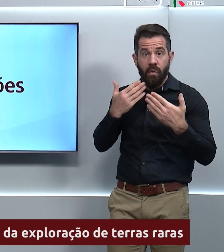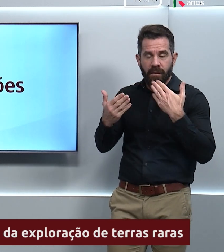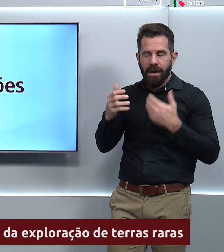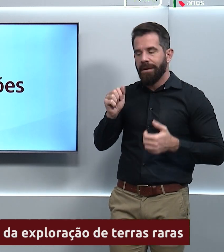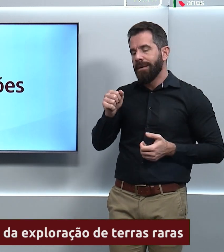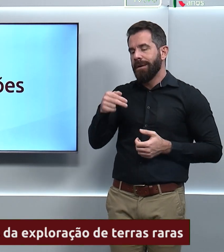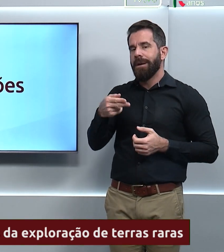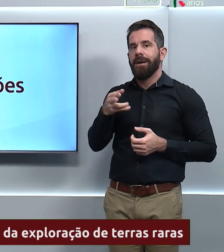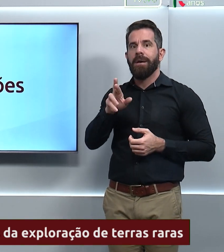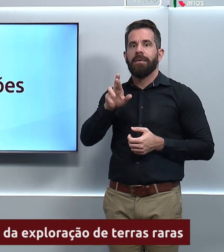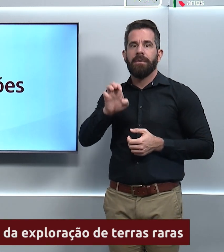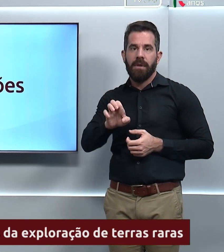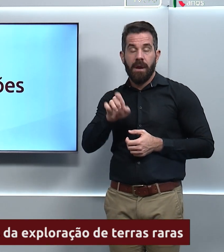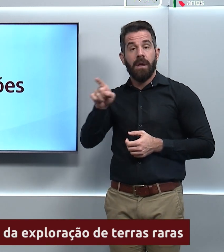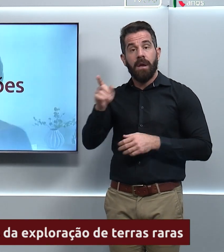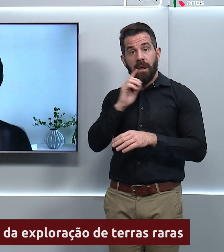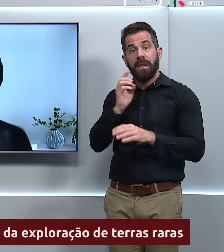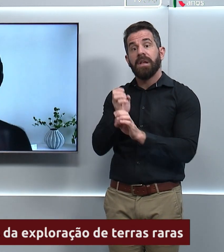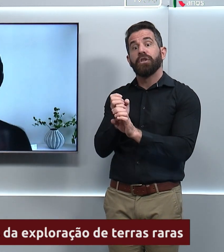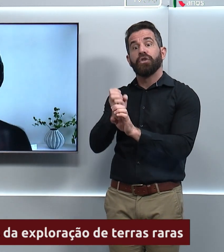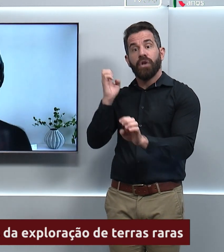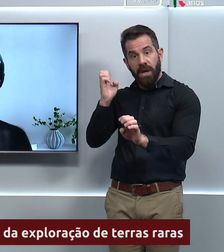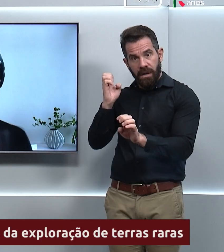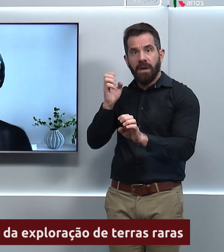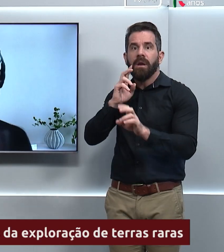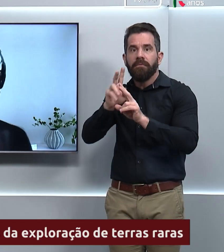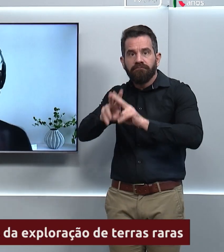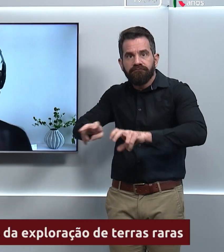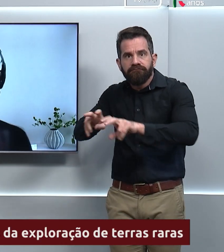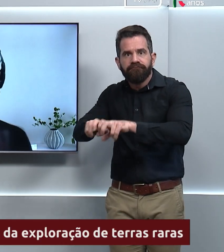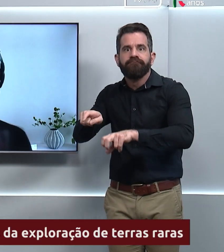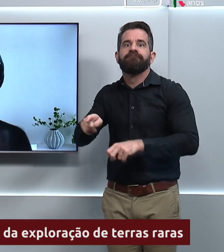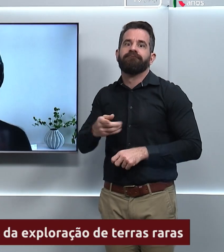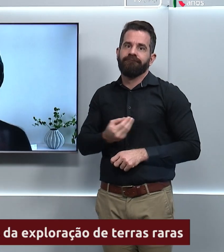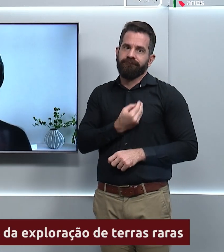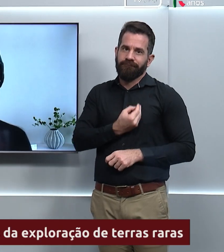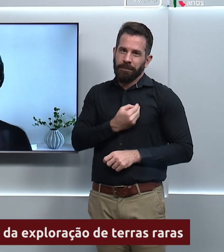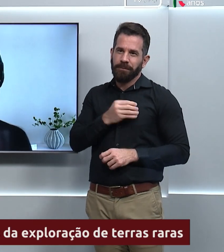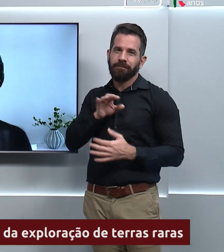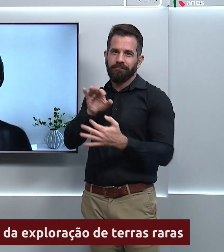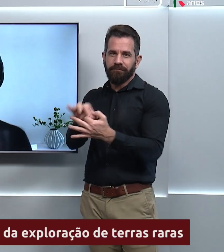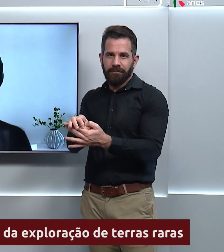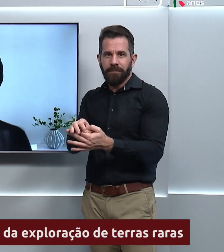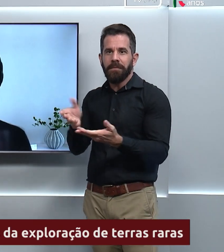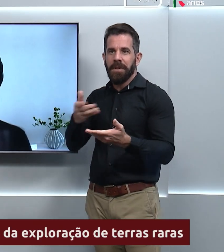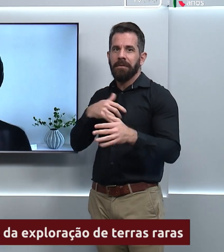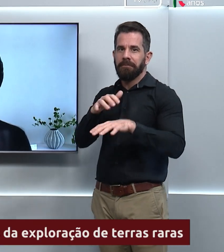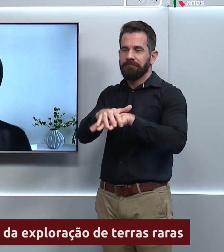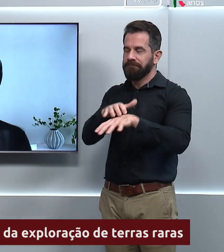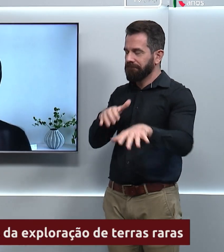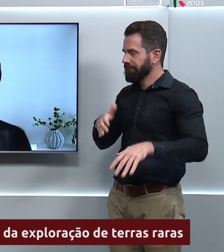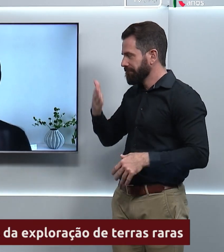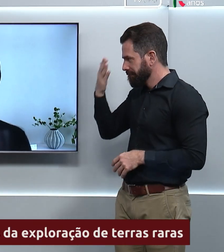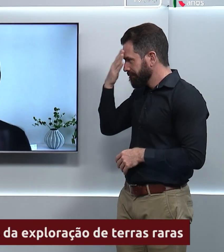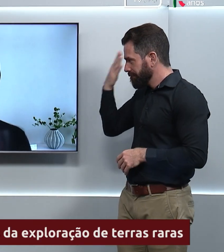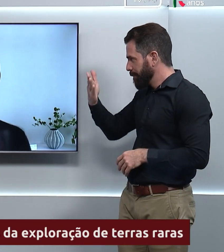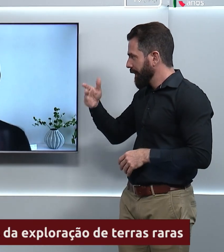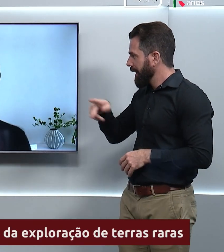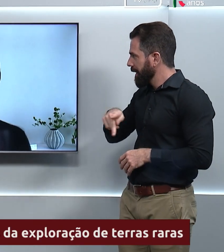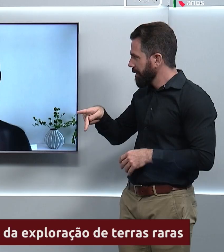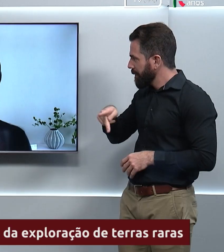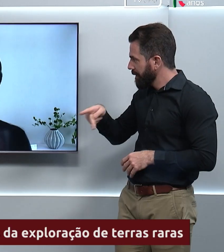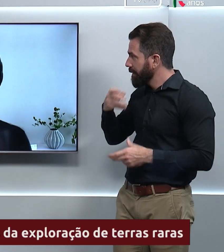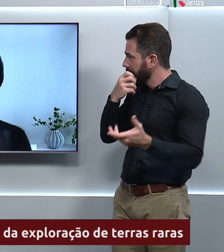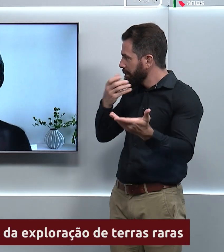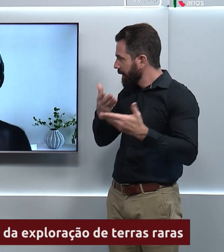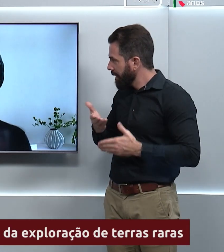com o André Silva, que é engenheiro de Minas e já aparece aqui de forma remota para conversar com a gente. Olá, professor, muito obrigada pela sua presença, seja